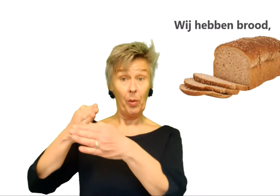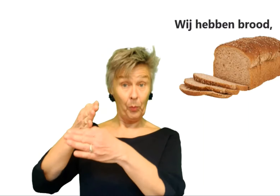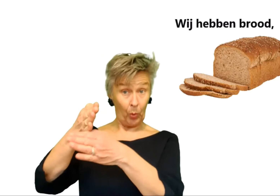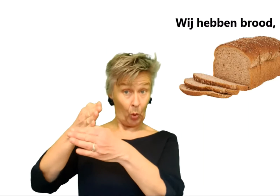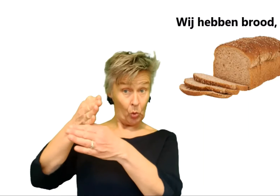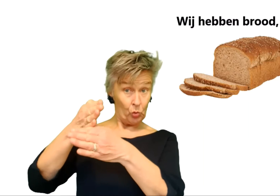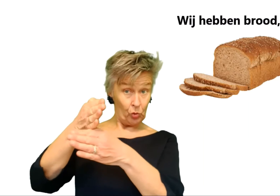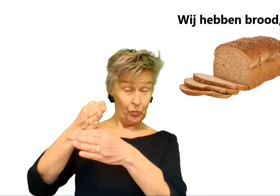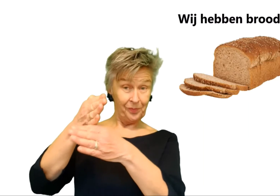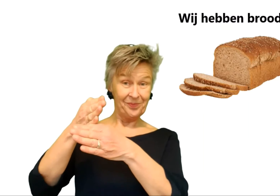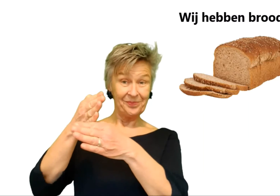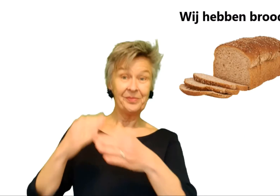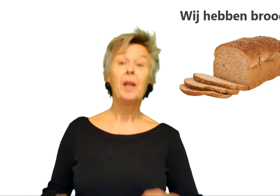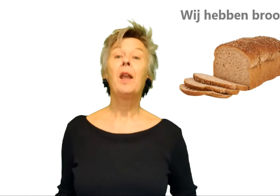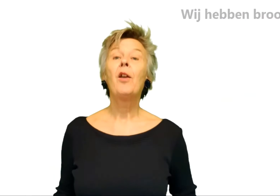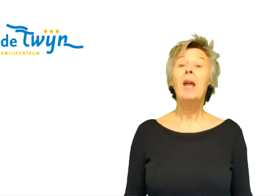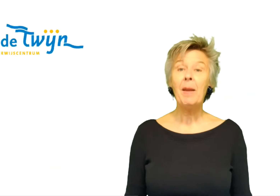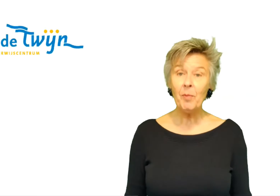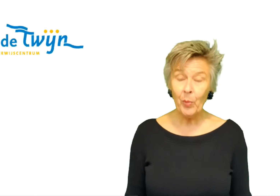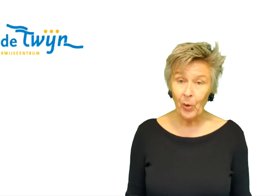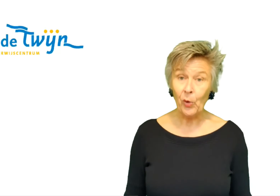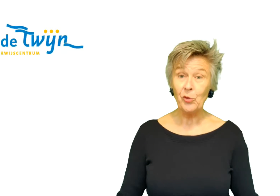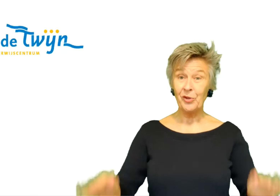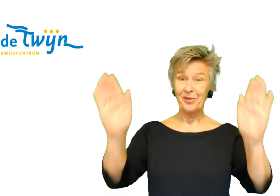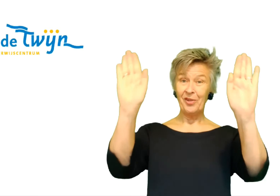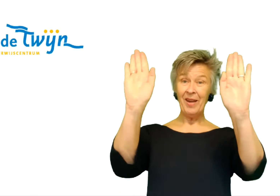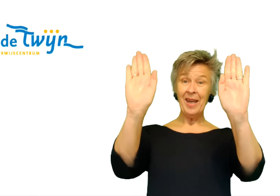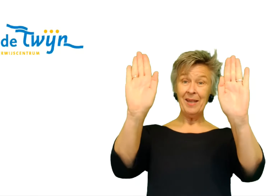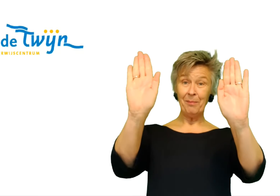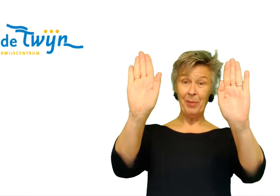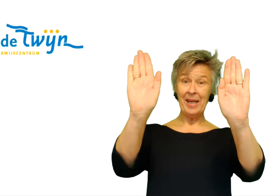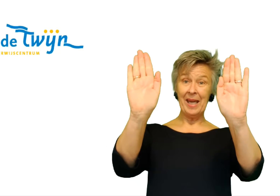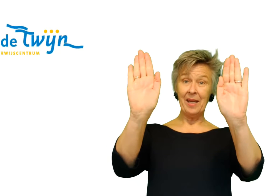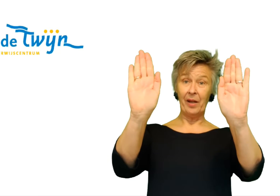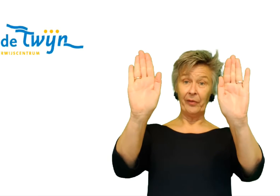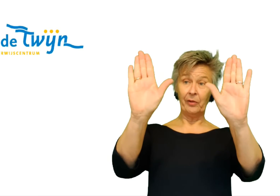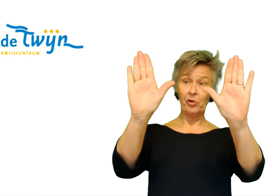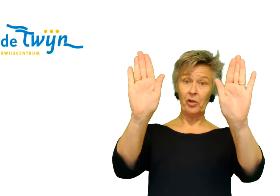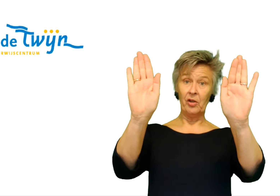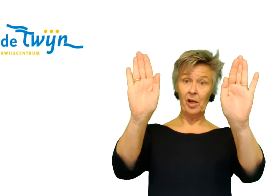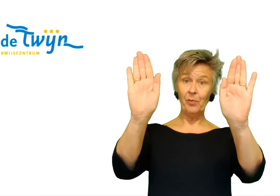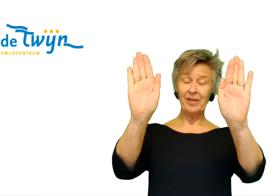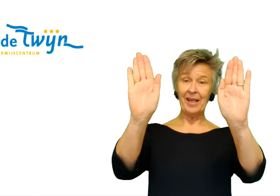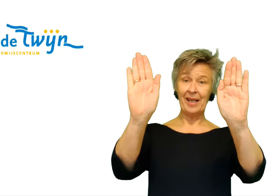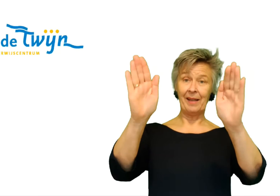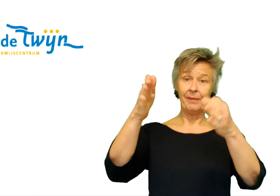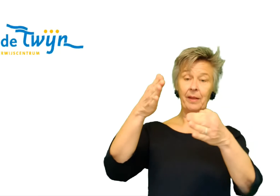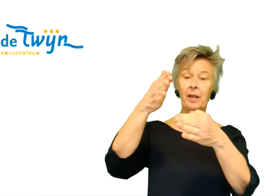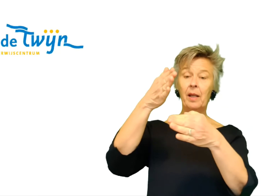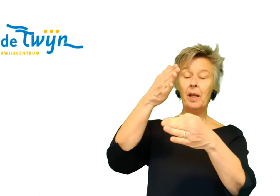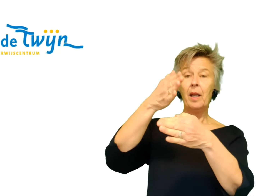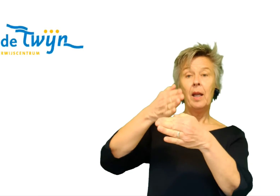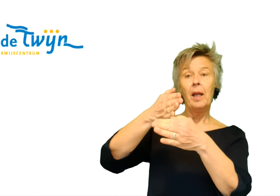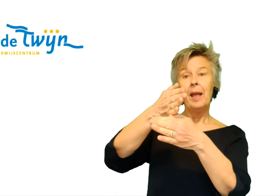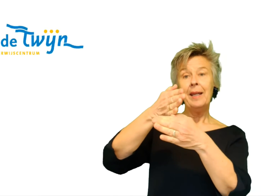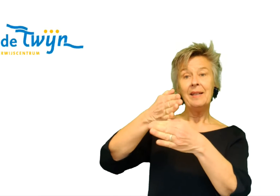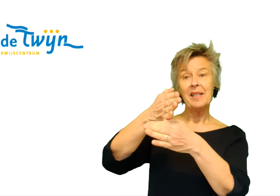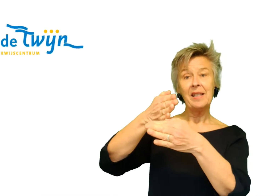hebben brood. We hebben brood. Twee B1 handen, dus die duimen tegenaan. En het is